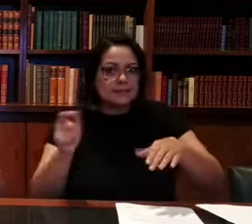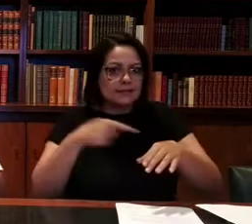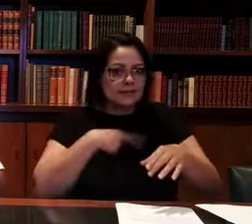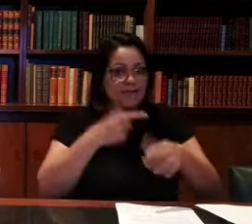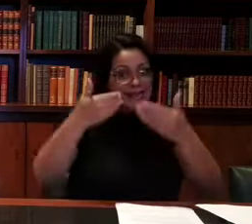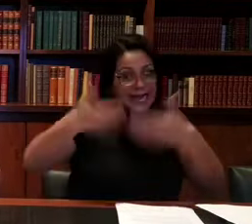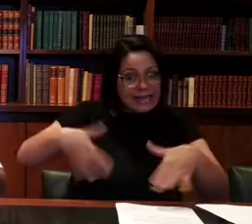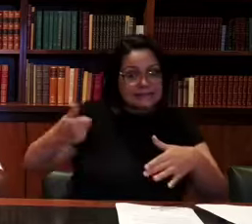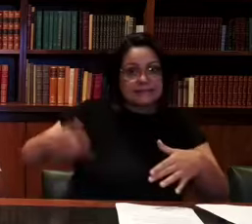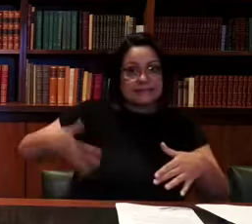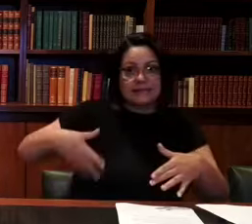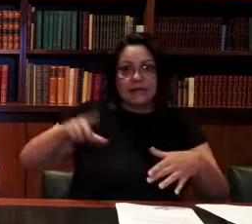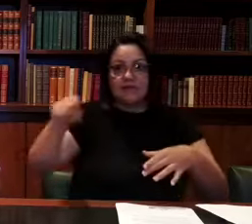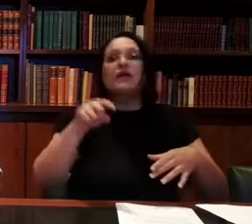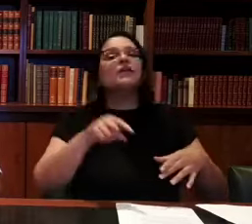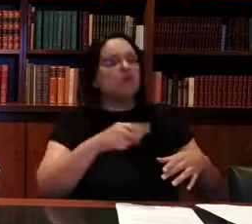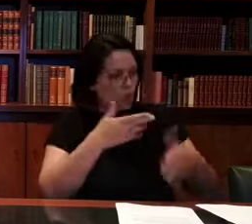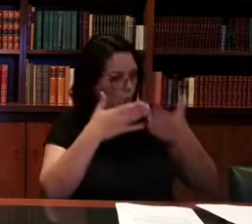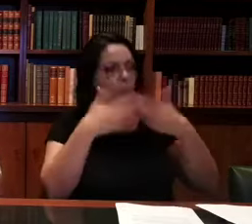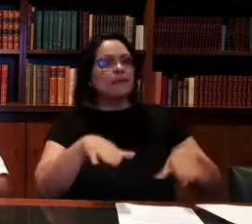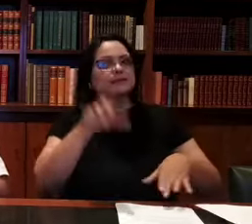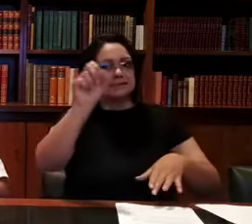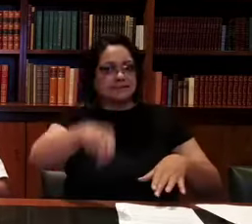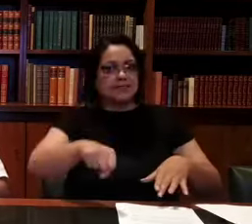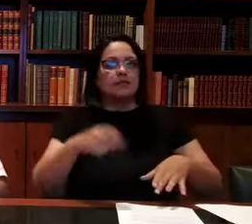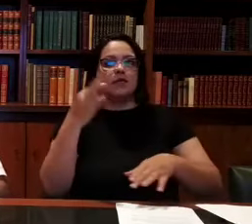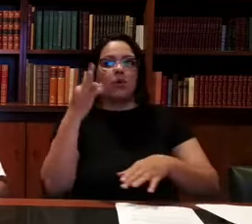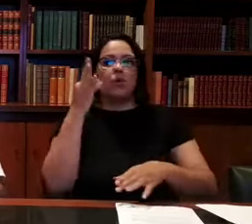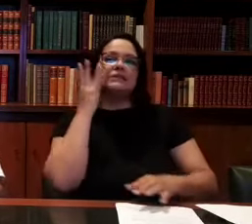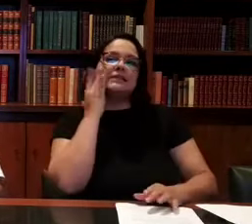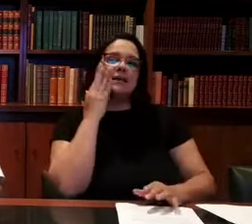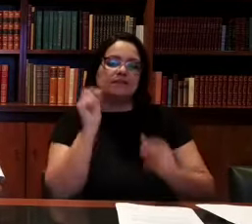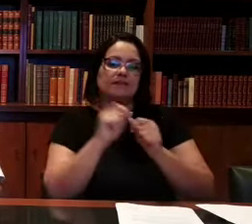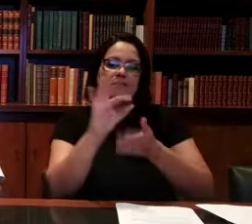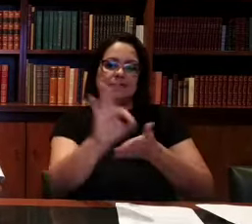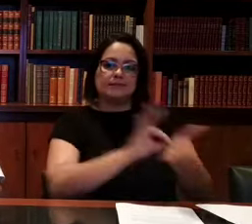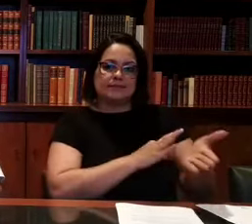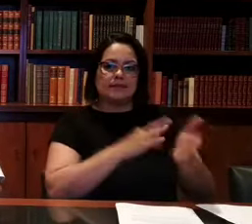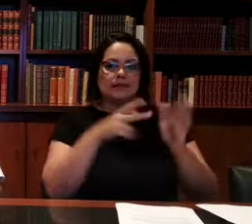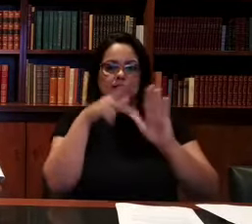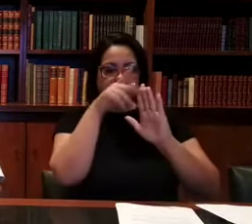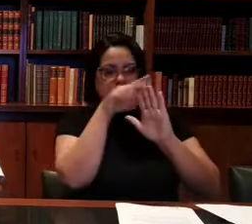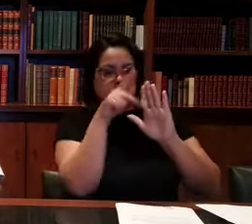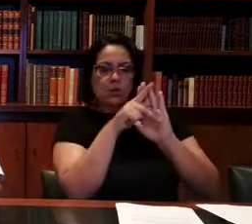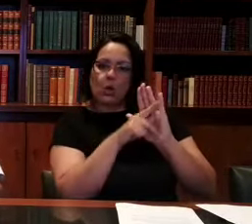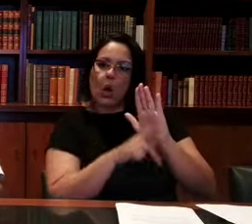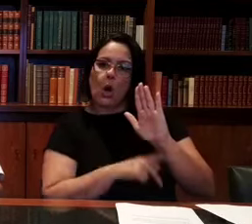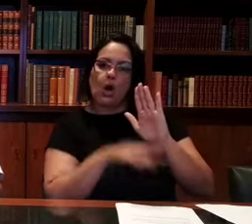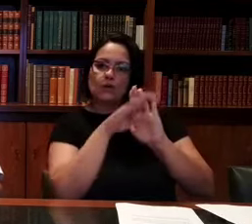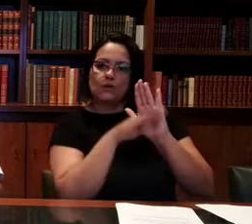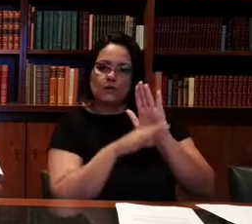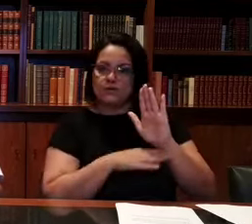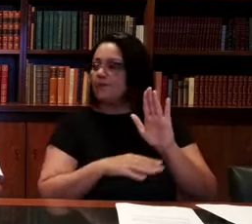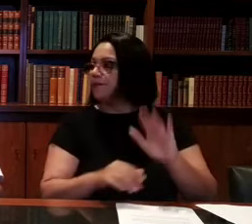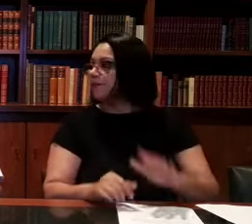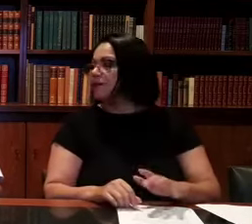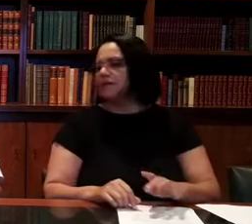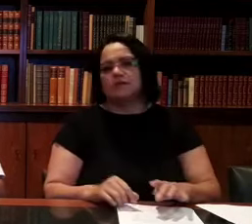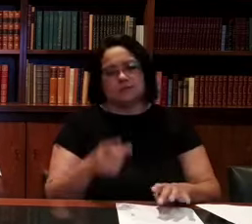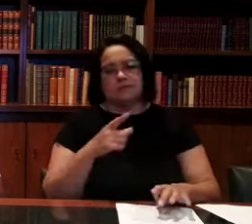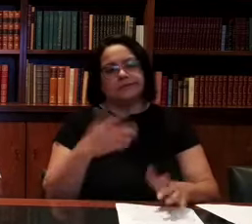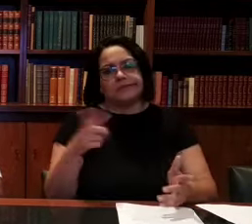do que do que se produzam ela falou que compensa então o traseiro daí Nacional o protocolo aí de Mas aí tem